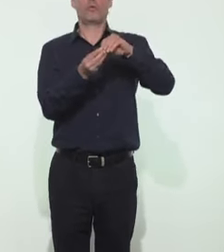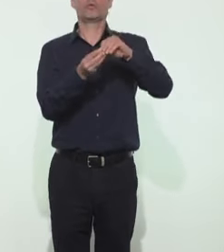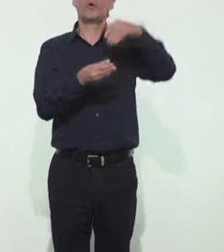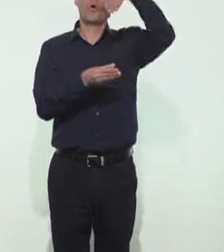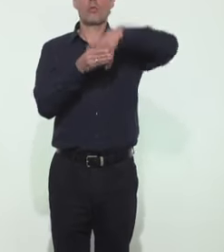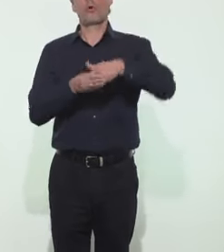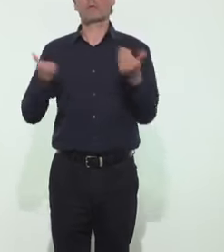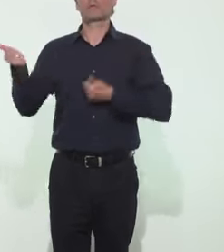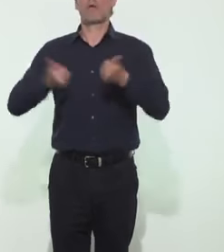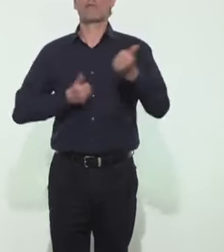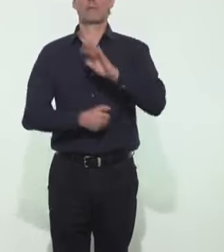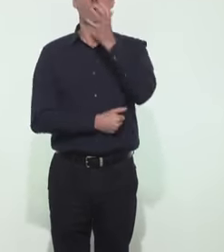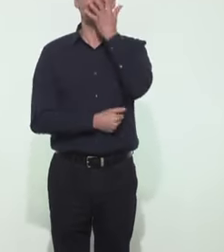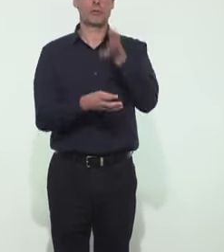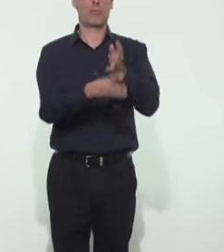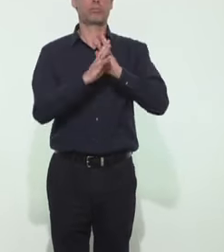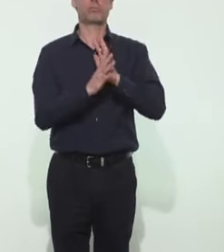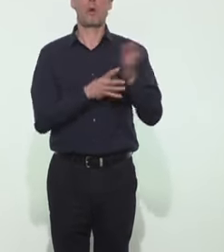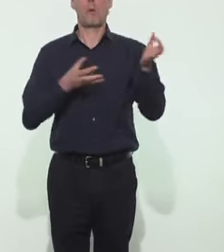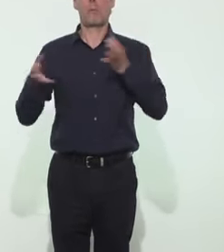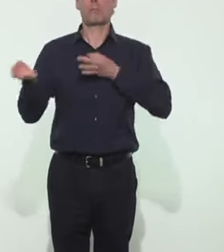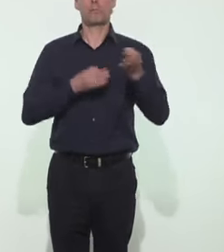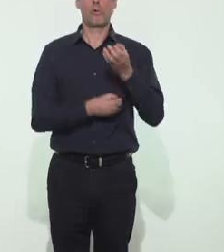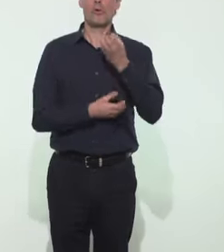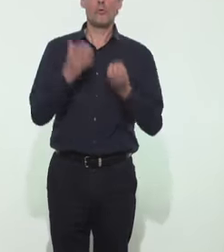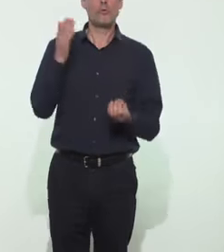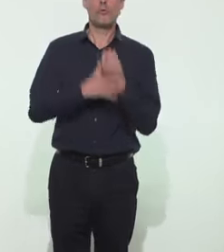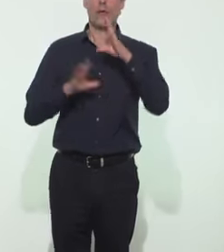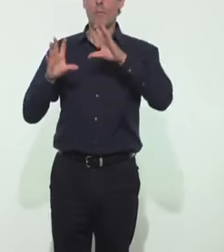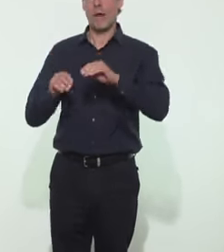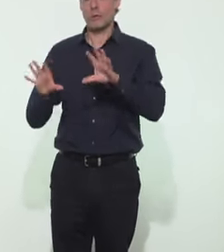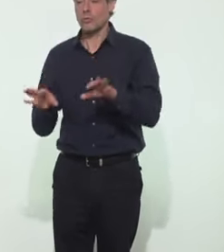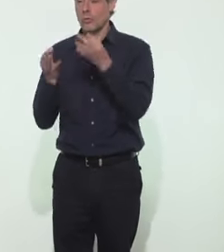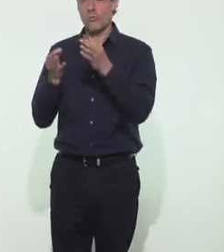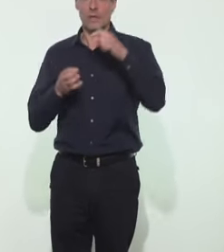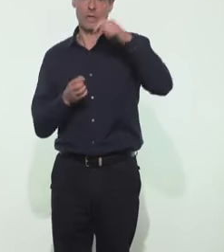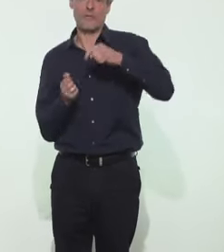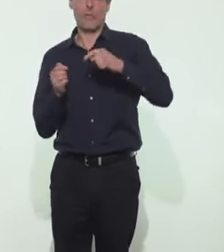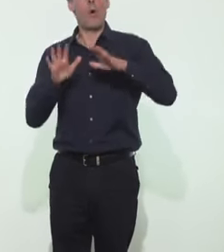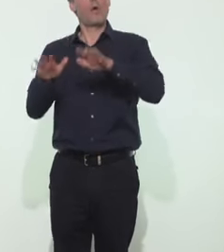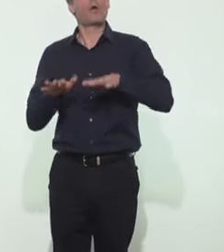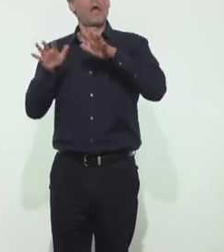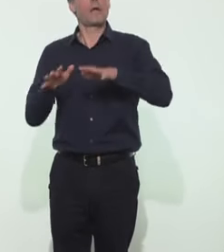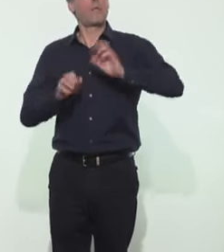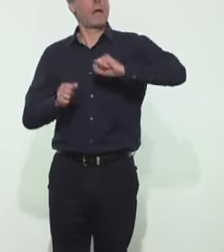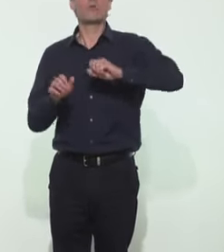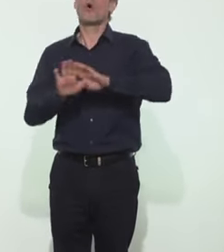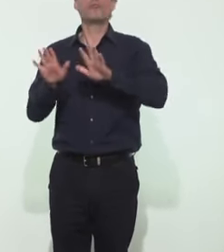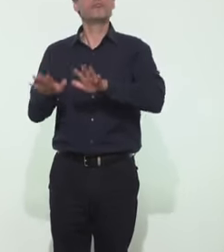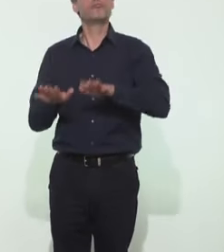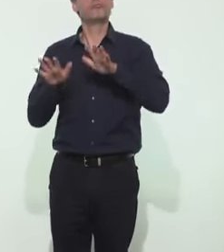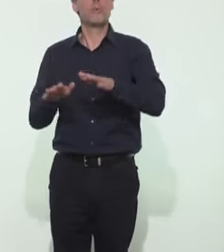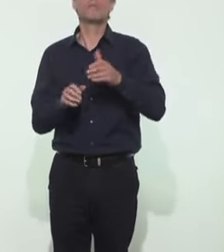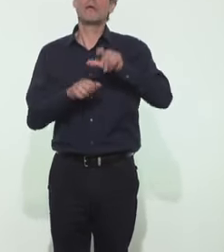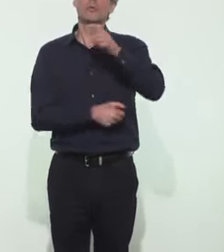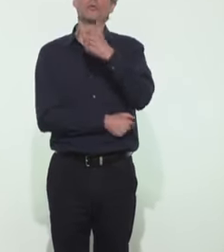services de réanimation ce besoin permanent de trouver de nouvelles places augmentent moins rapidement chaque jour il